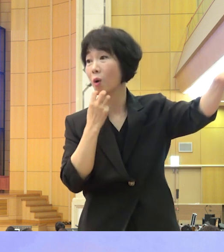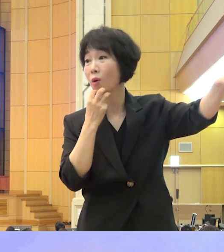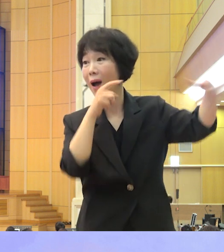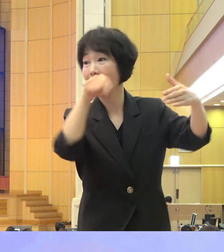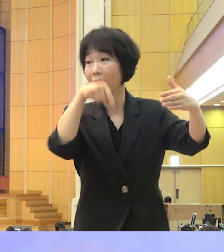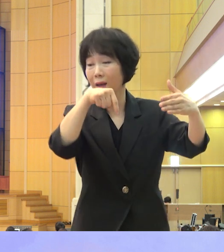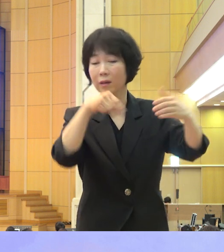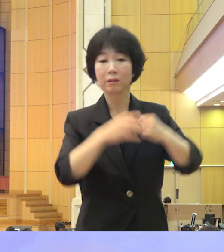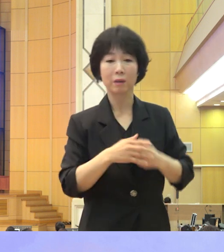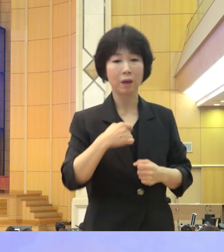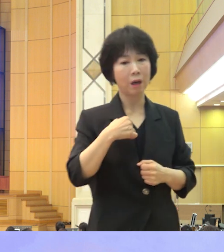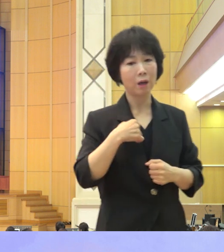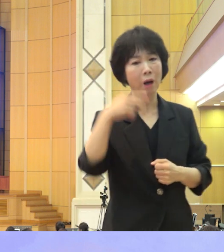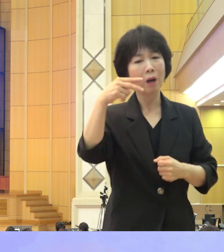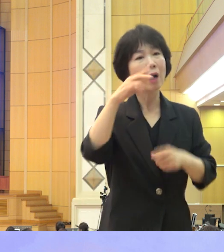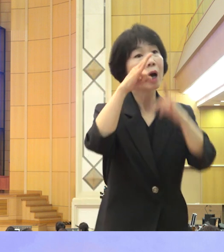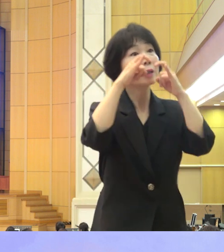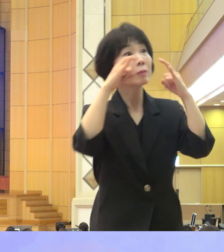제가